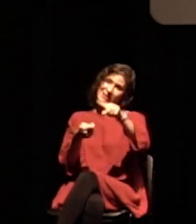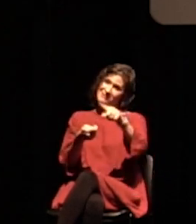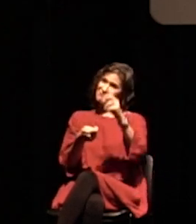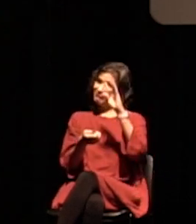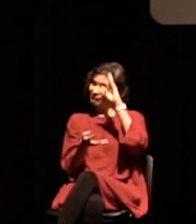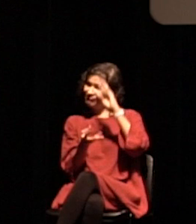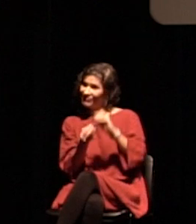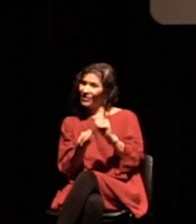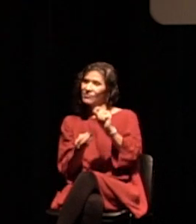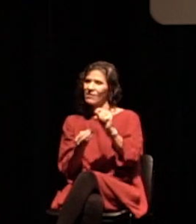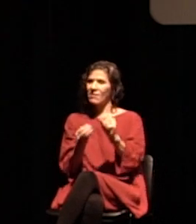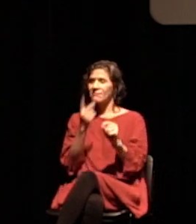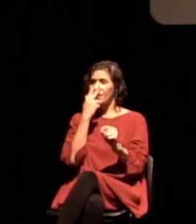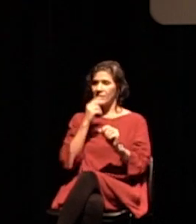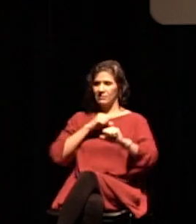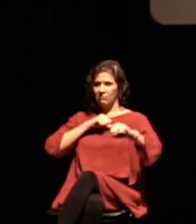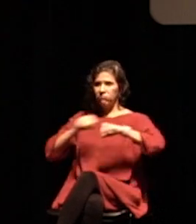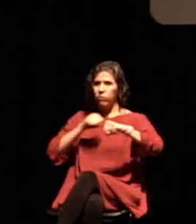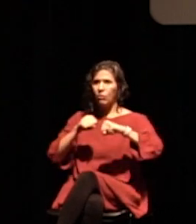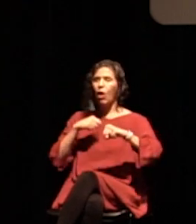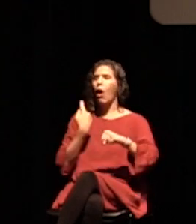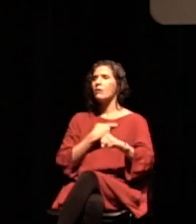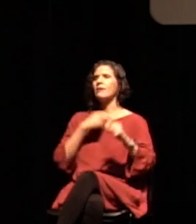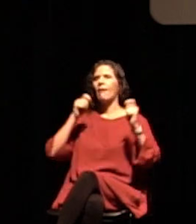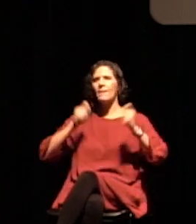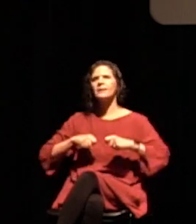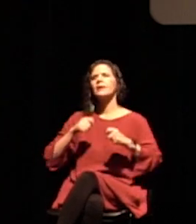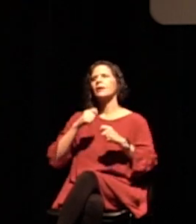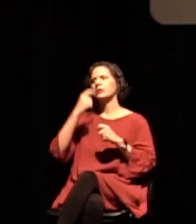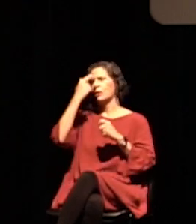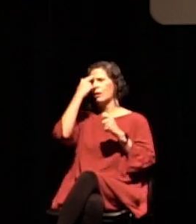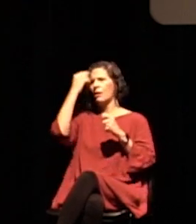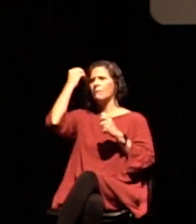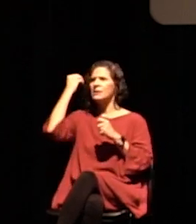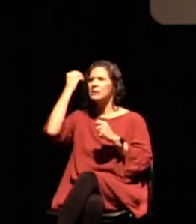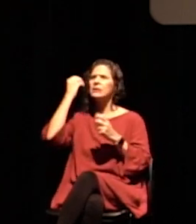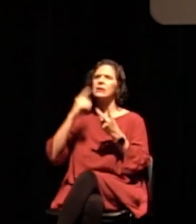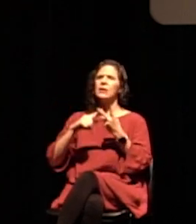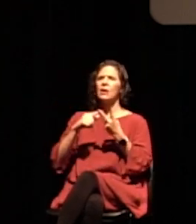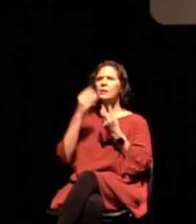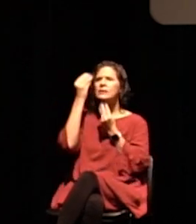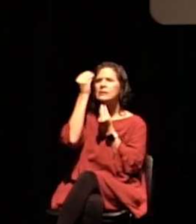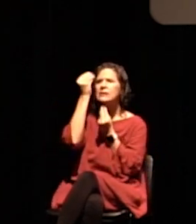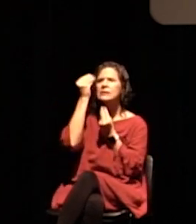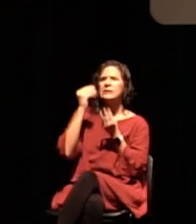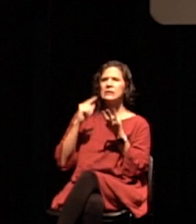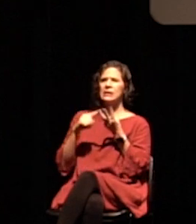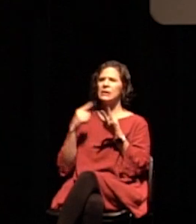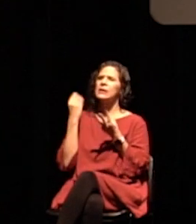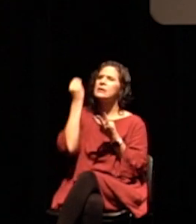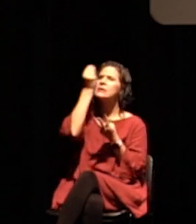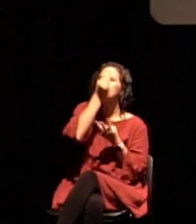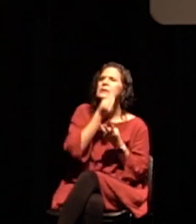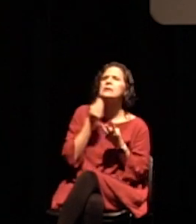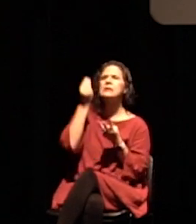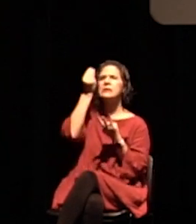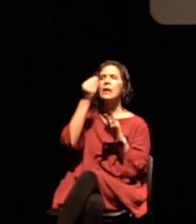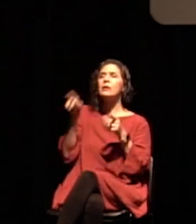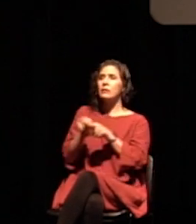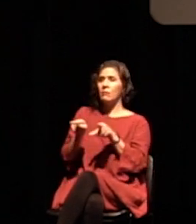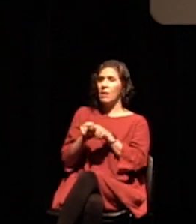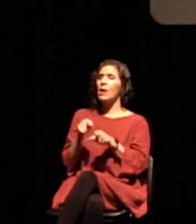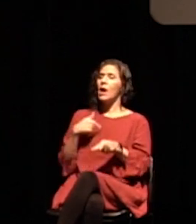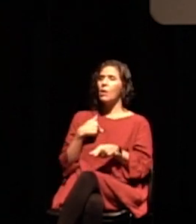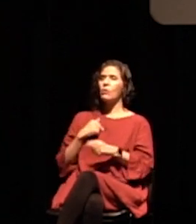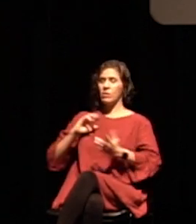sacuda a nossa capacidade psíquica, a nossa capacidade sensível, a nossa capacidade como cidadãos desse